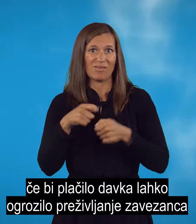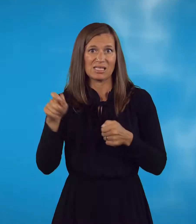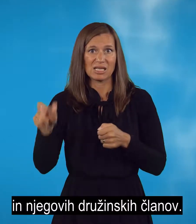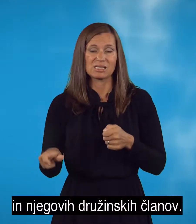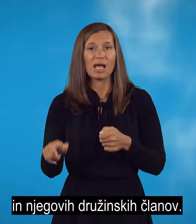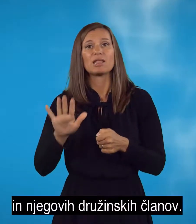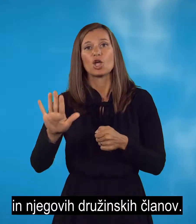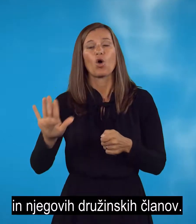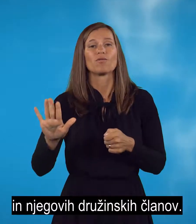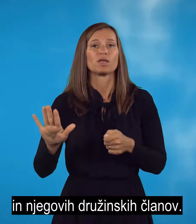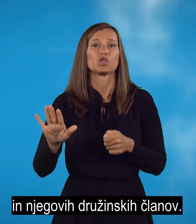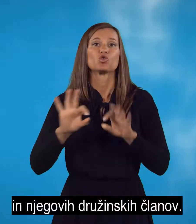njegovih družinskih članov.